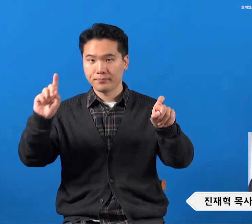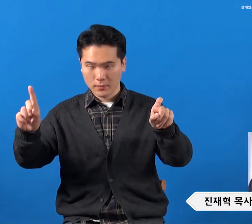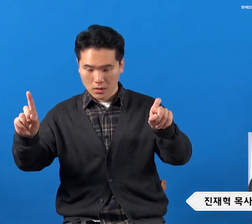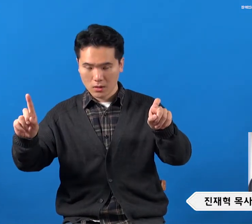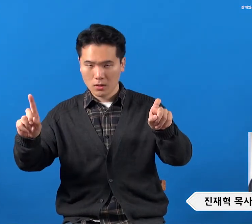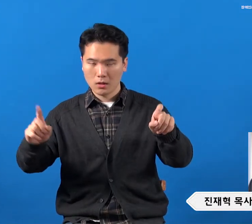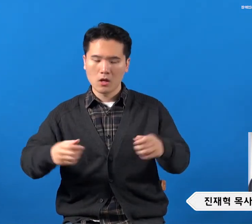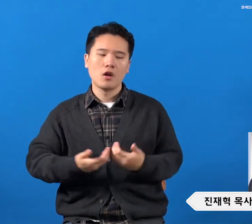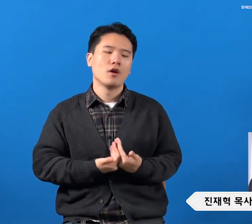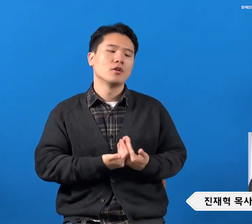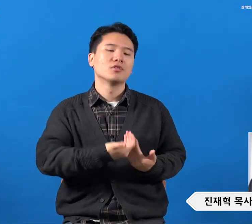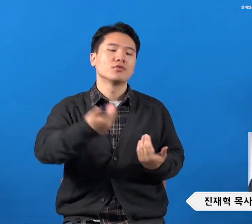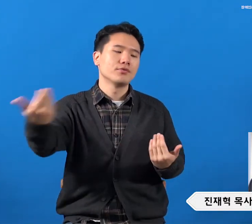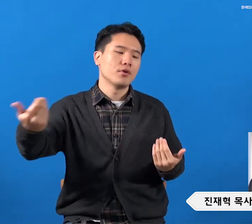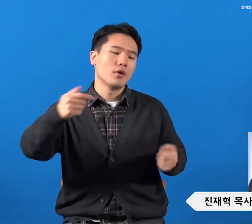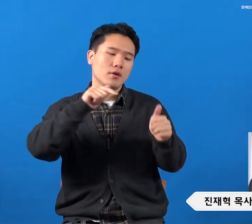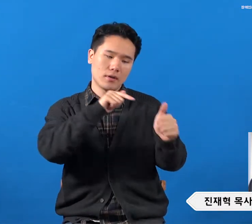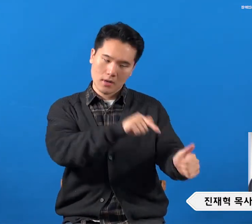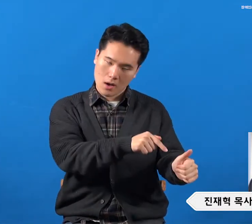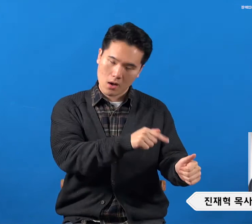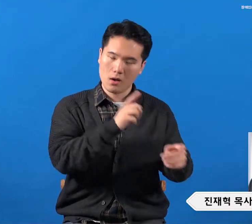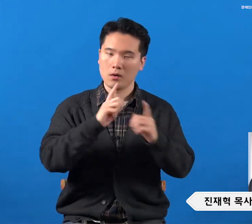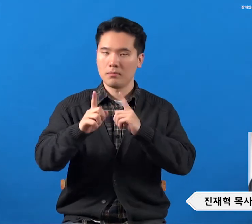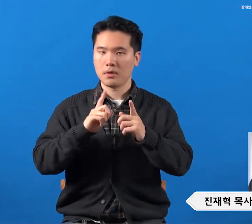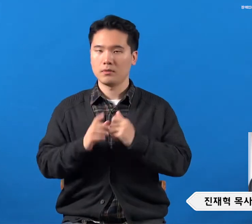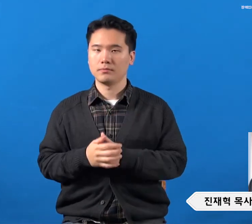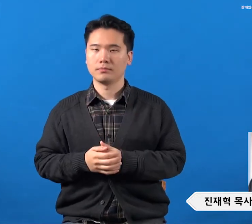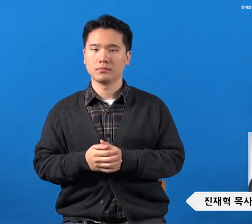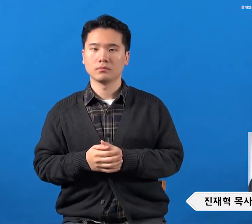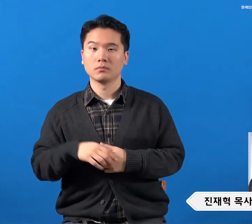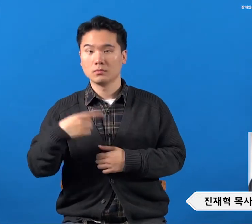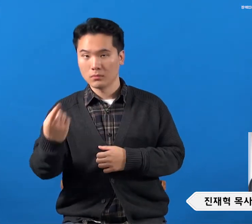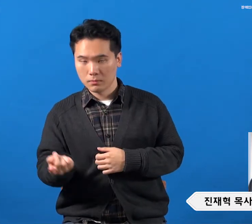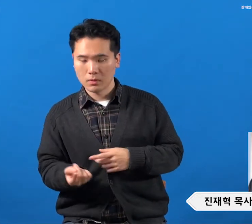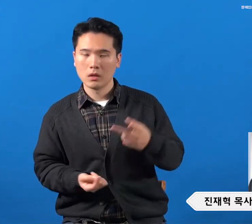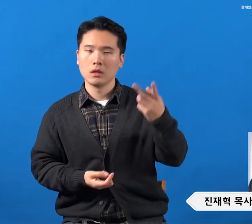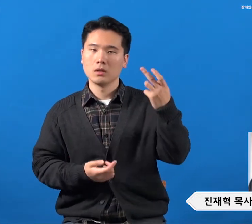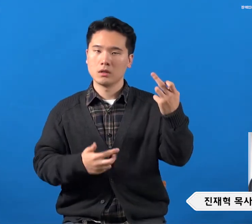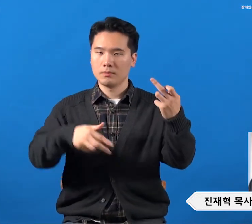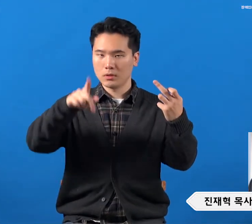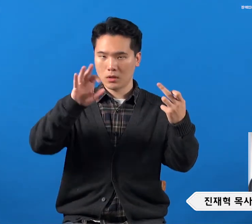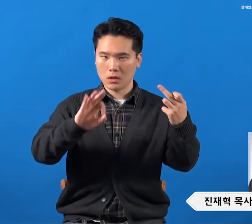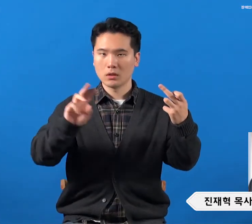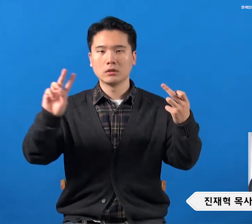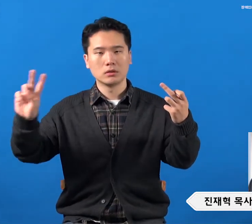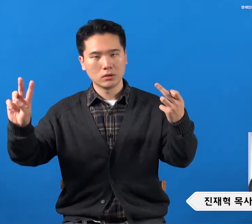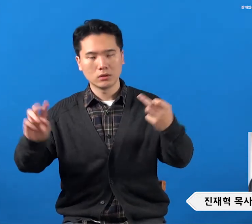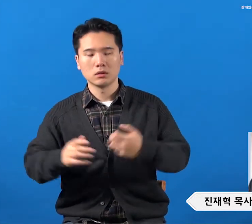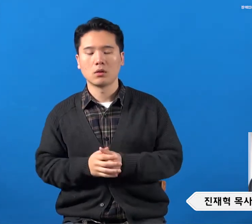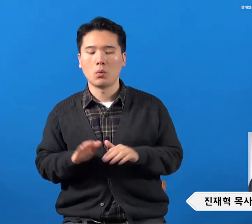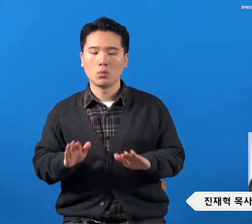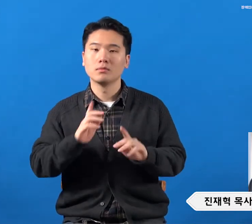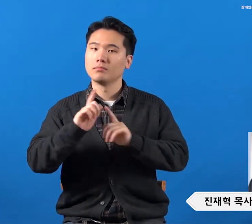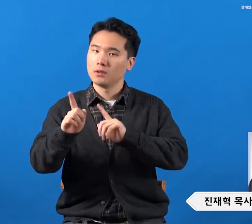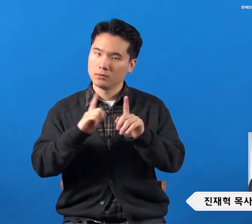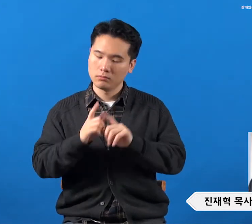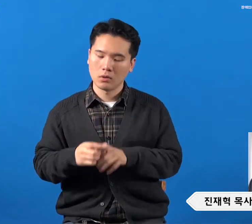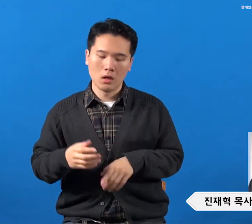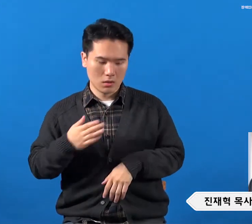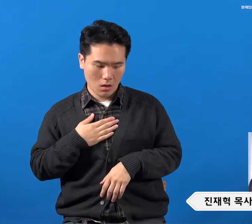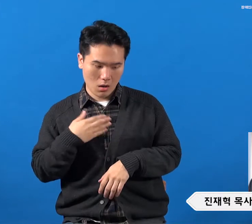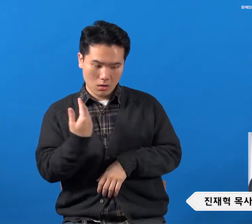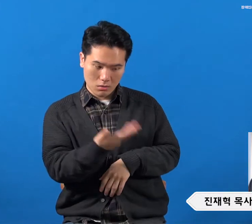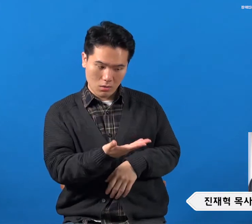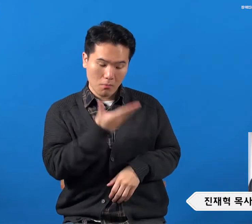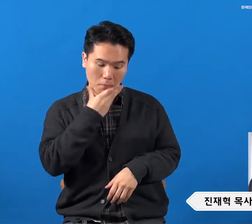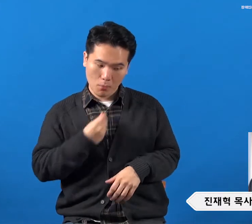1절 떠나라 라고, 믿음으로 떠나라고 말씀합니다. 그리고 12장 2절 오늘 말씀 이렇게 말씀합니다.